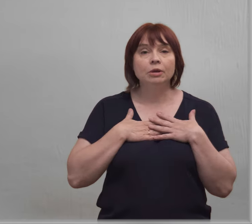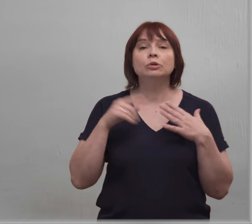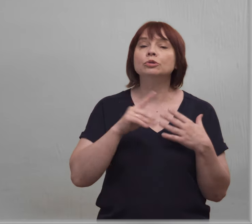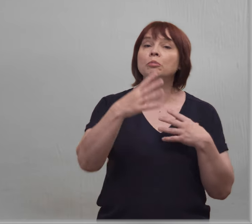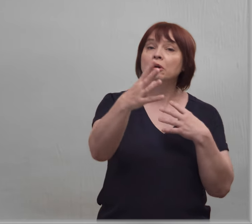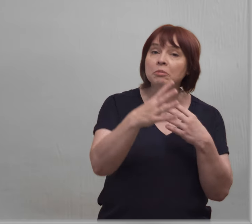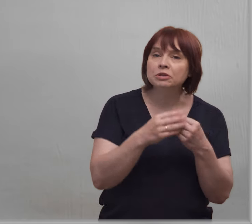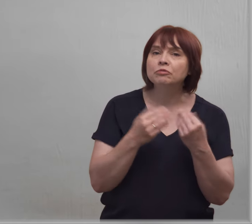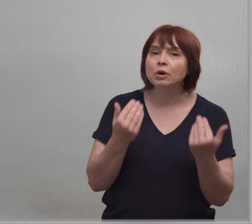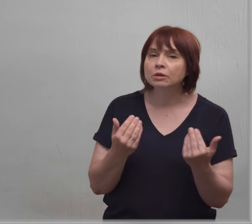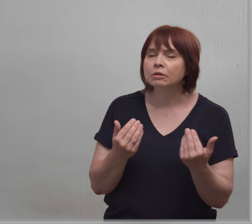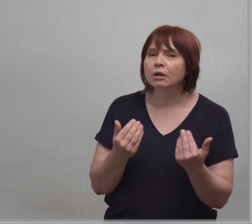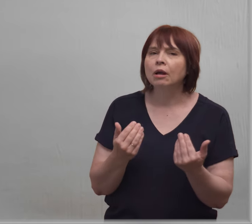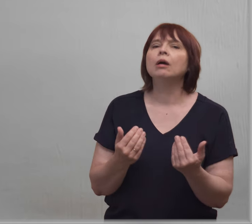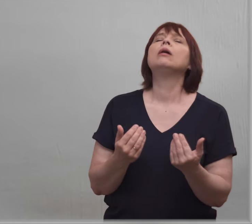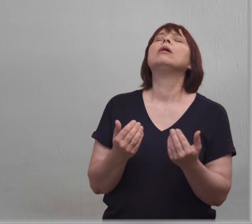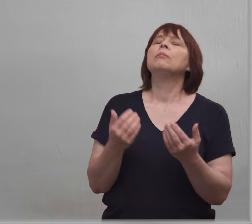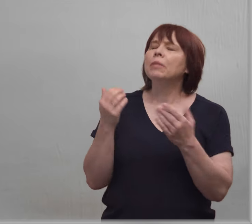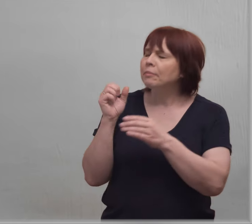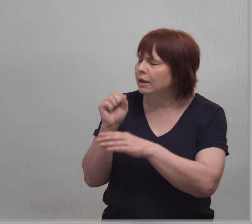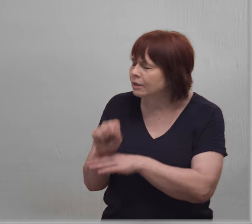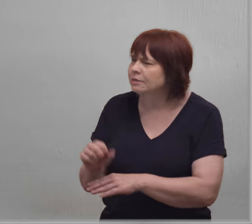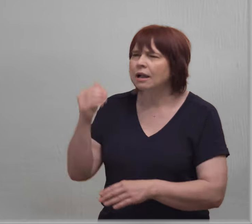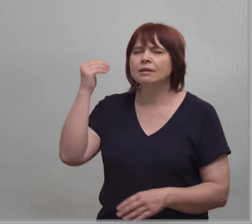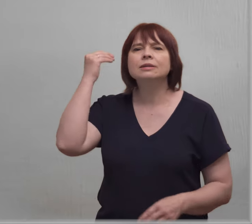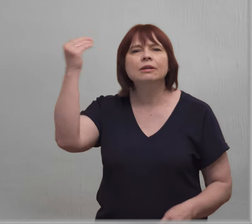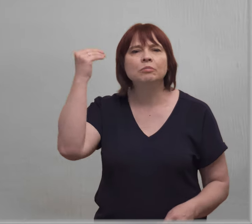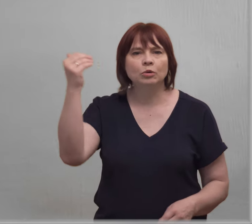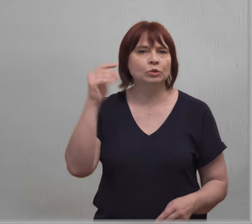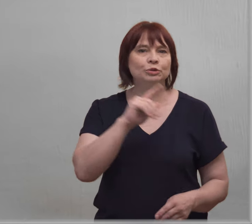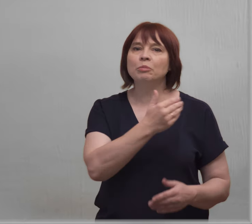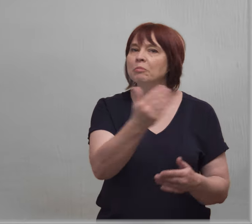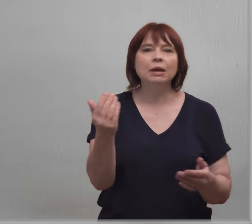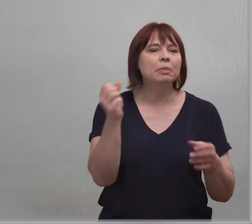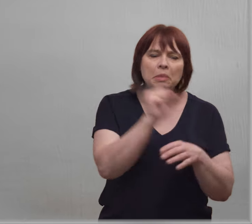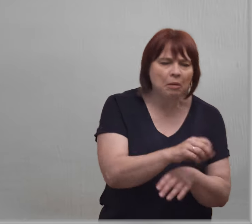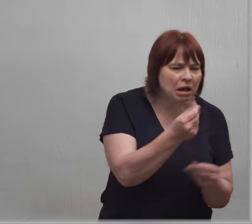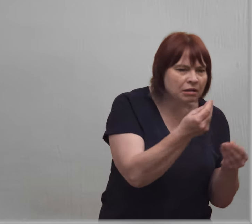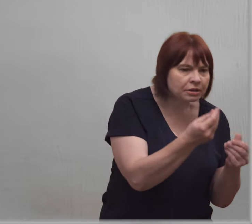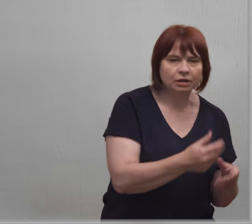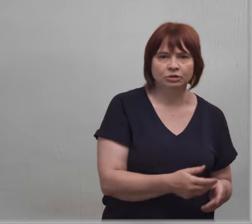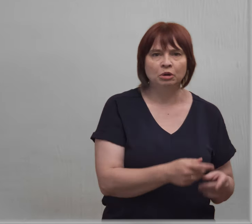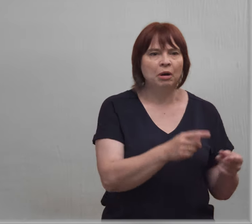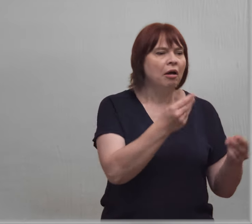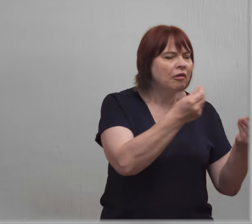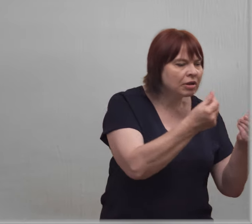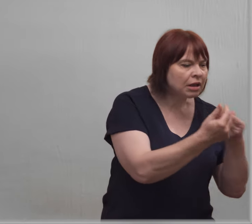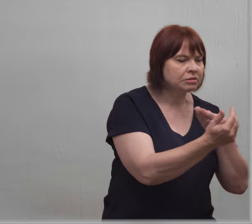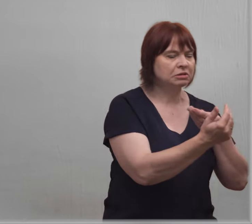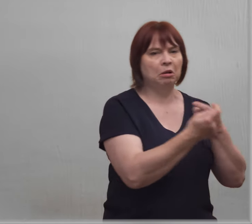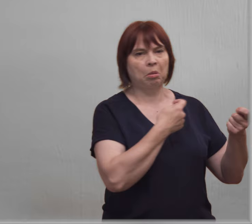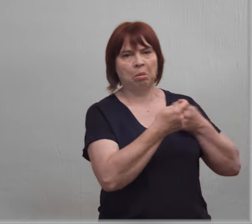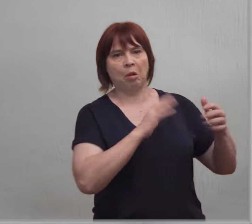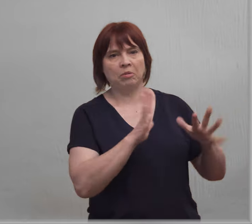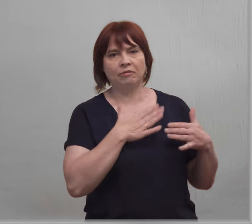мы поклонялись Ему, не мамоне, чтобы мамона, она не влияла на нас, чтобы финансы нам не говорили, как нам